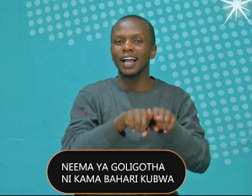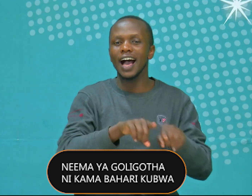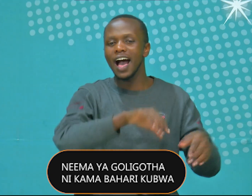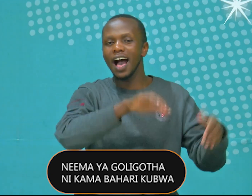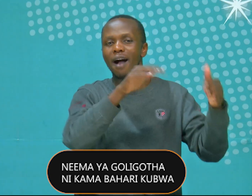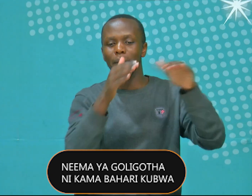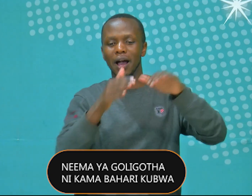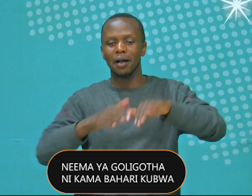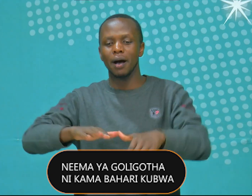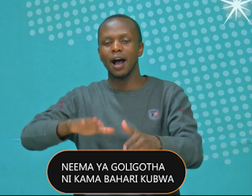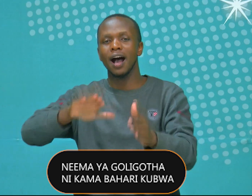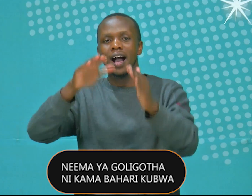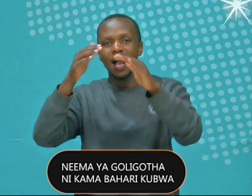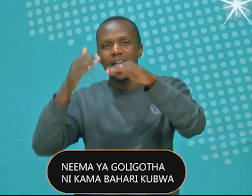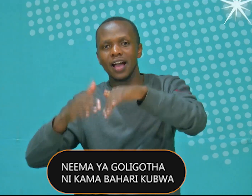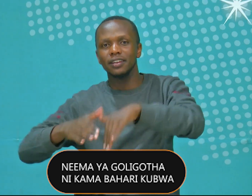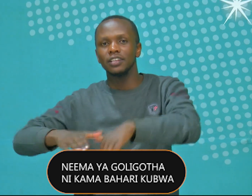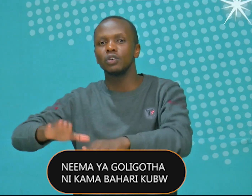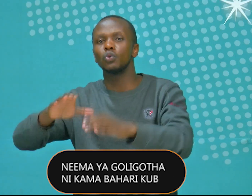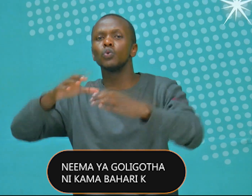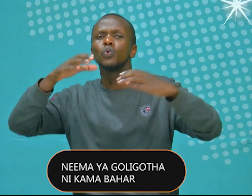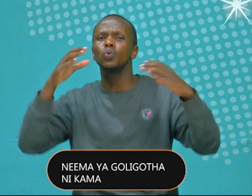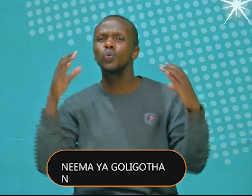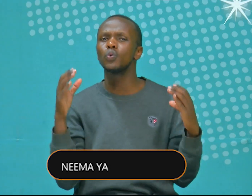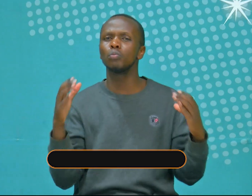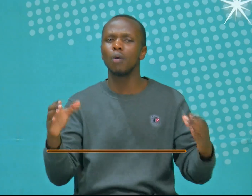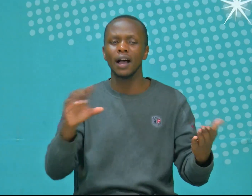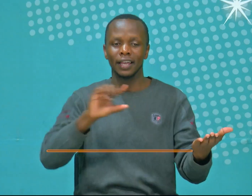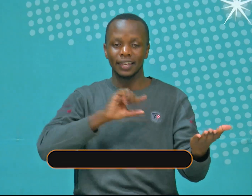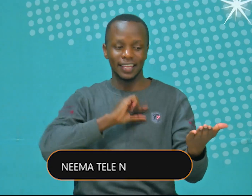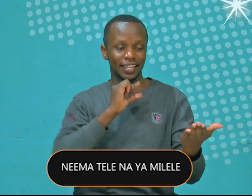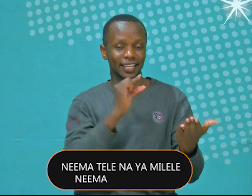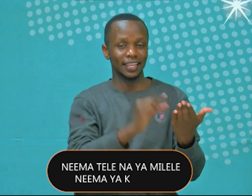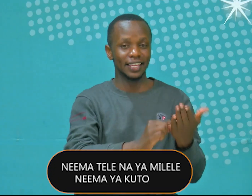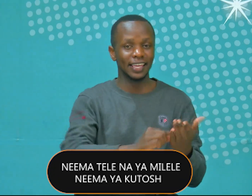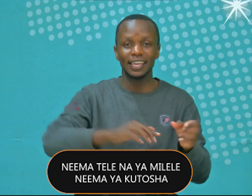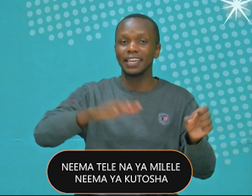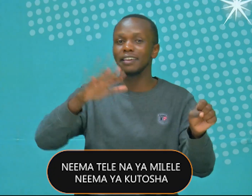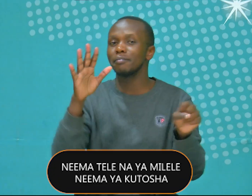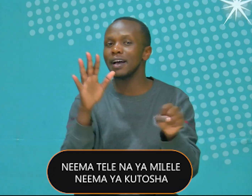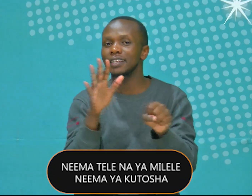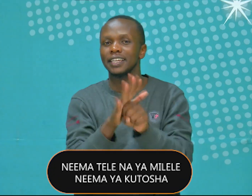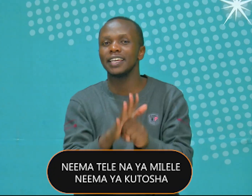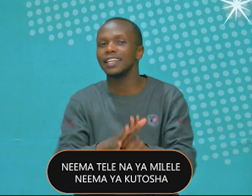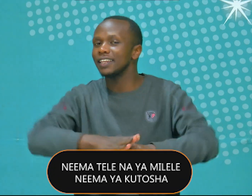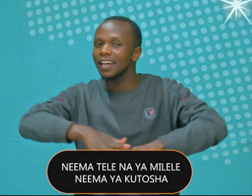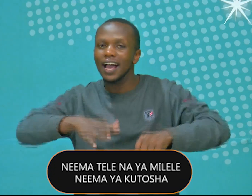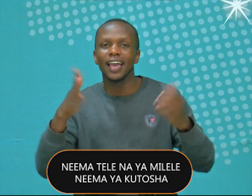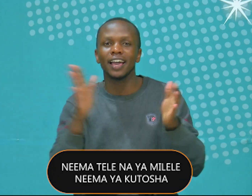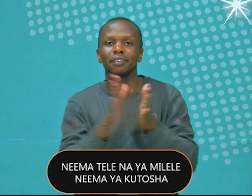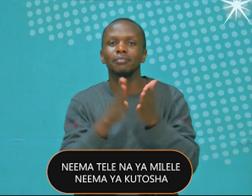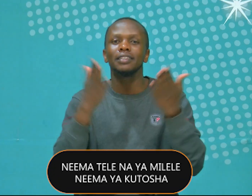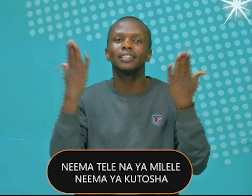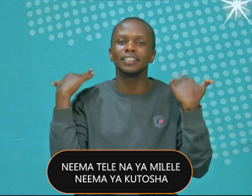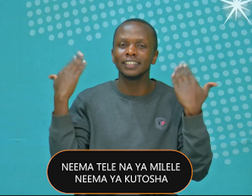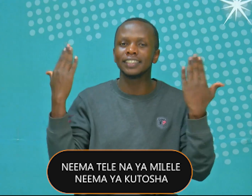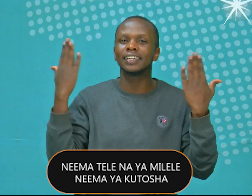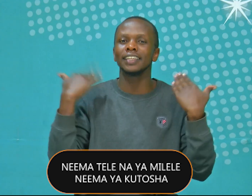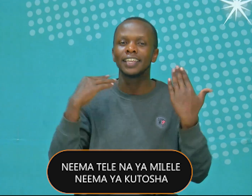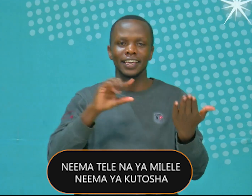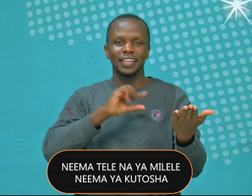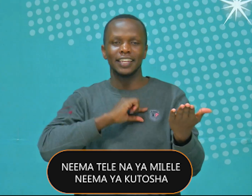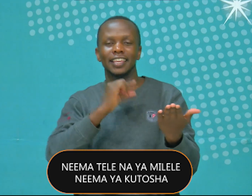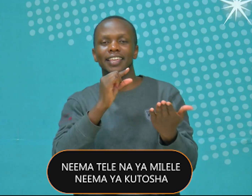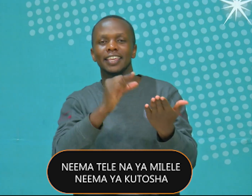ni kama bahari kubwa neema tena ya